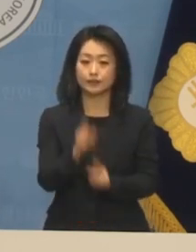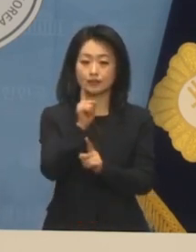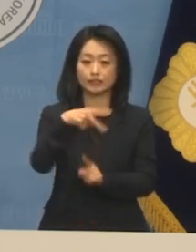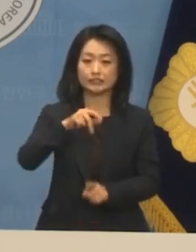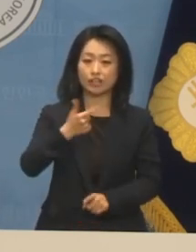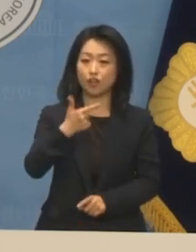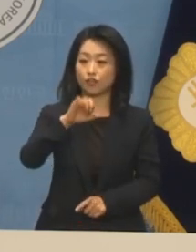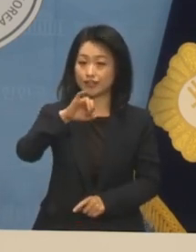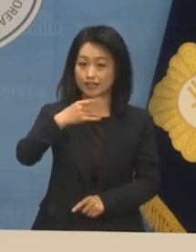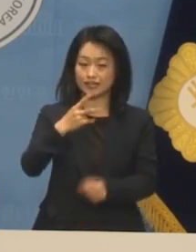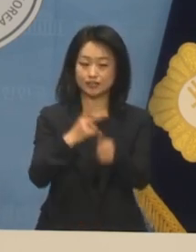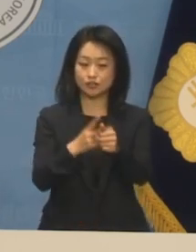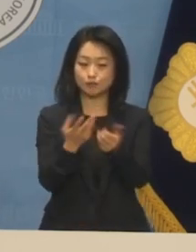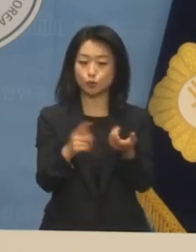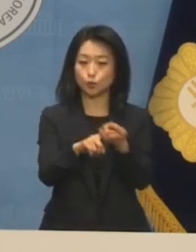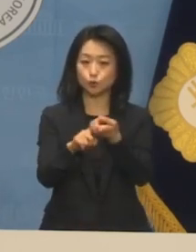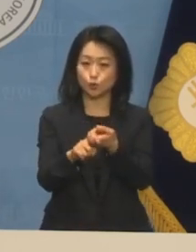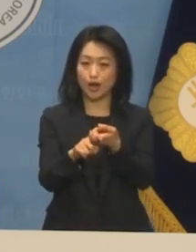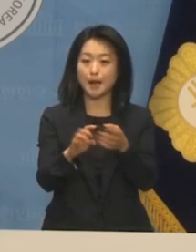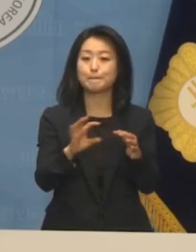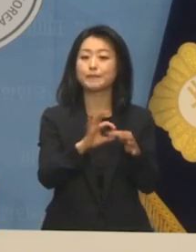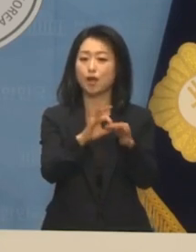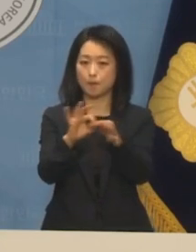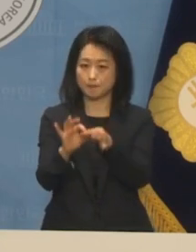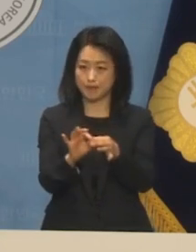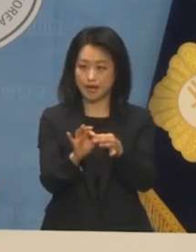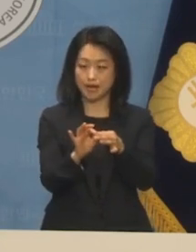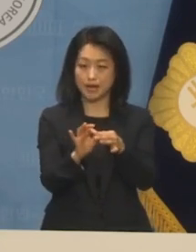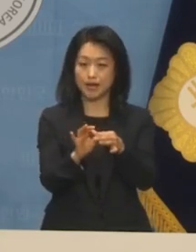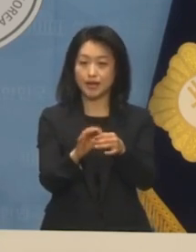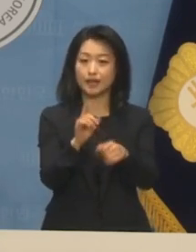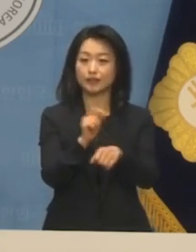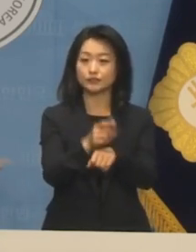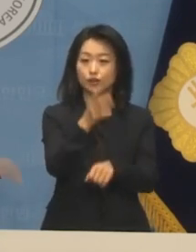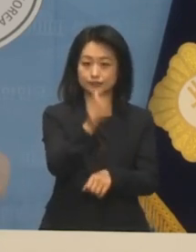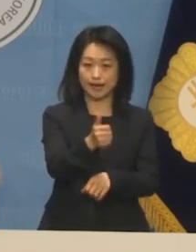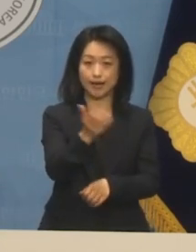이선희 교사노동조합연맹 정책처장이십니다.